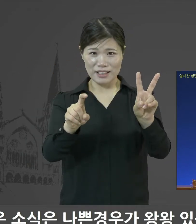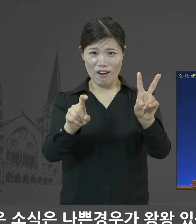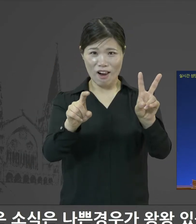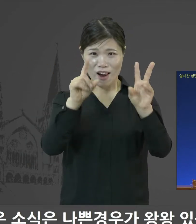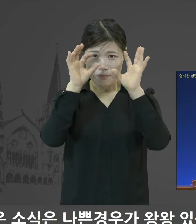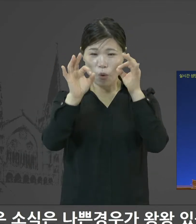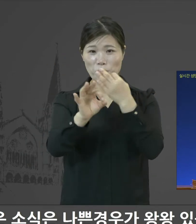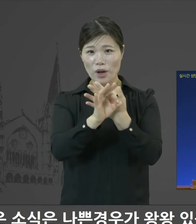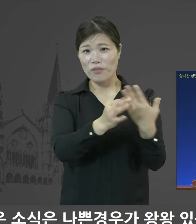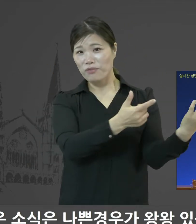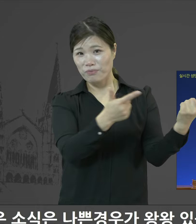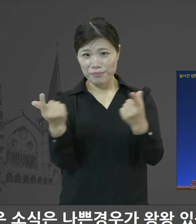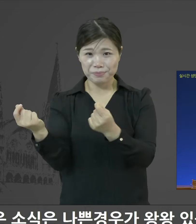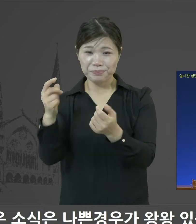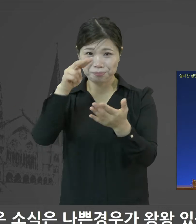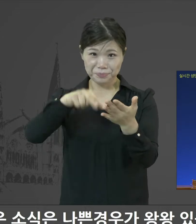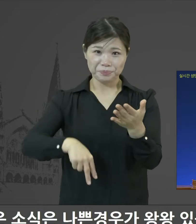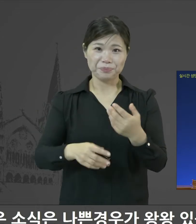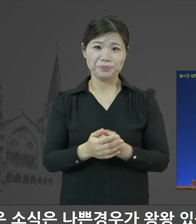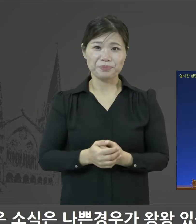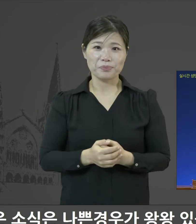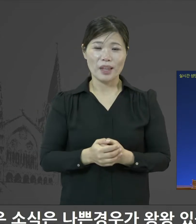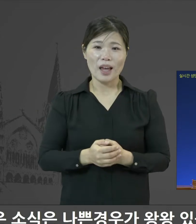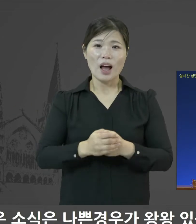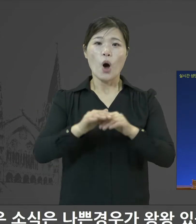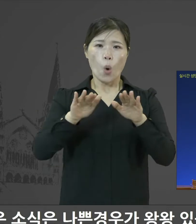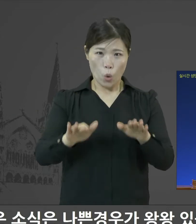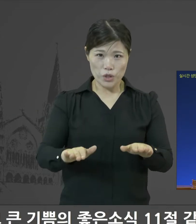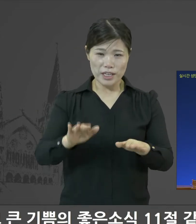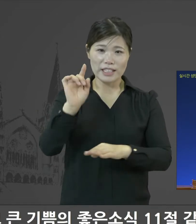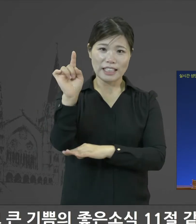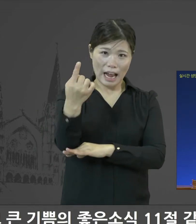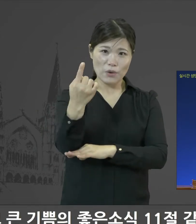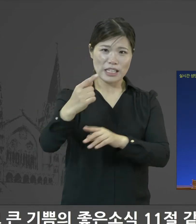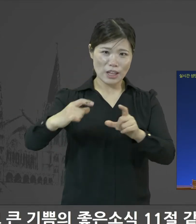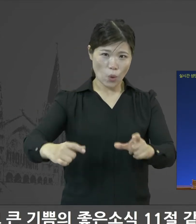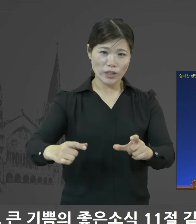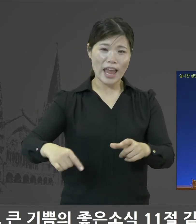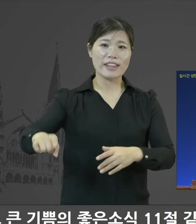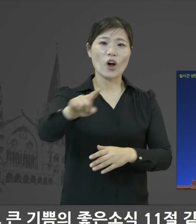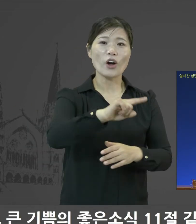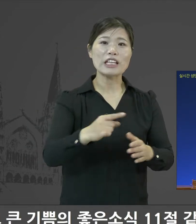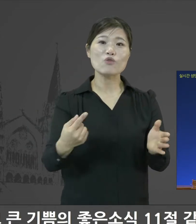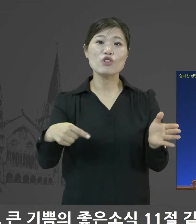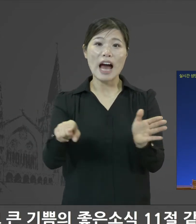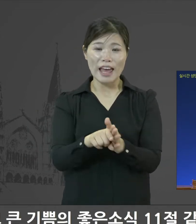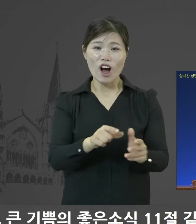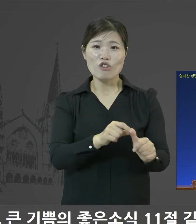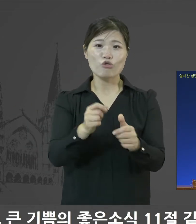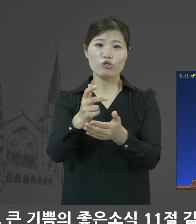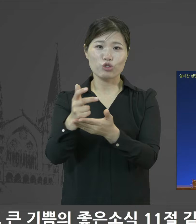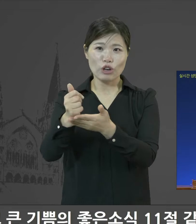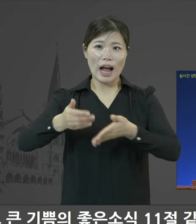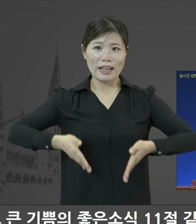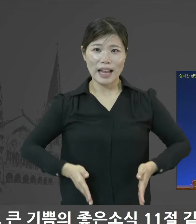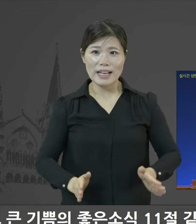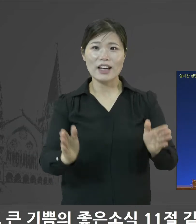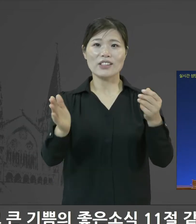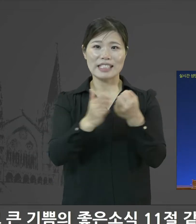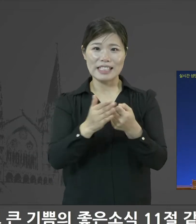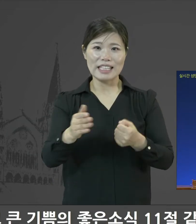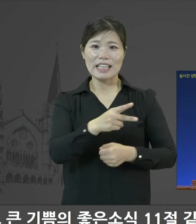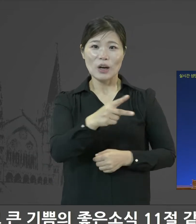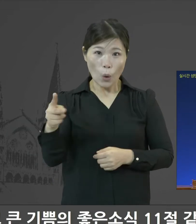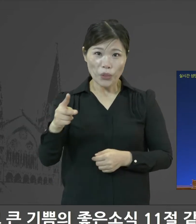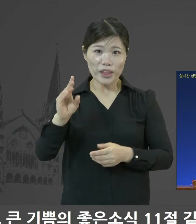같이 한번 읽으셔야 됩니다. 11절 읽으십시다. 오늘 다윗의 동네에 너희를 위하여 구주가 나셨으니